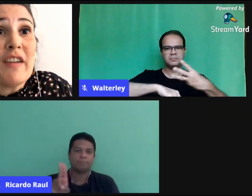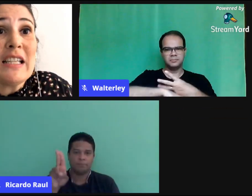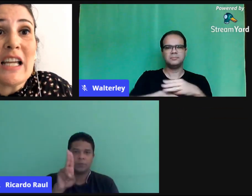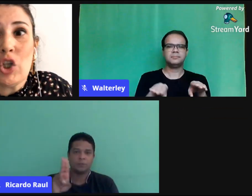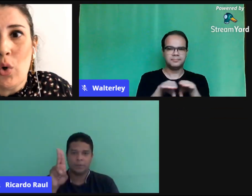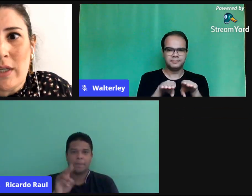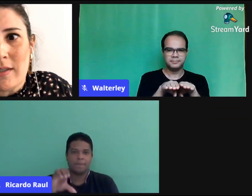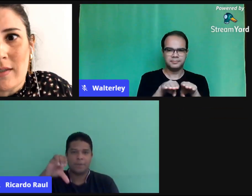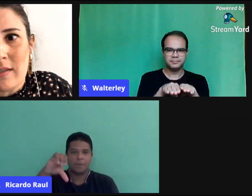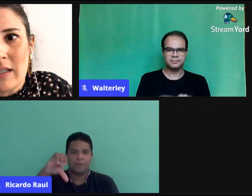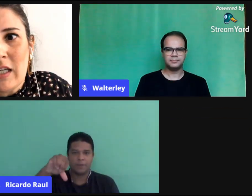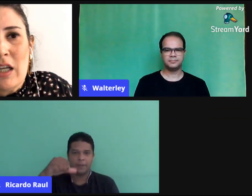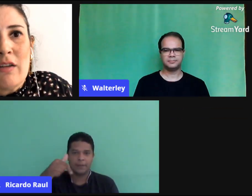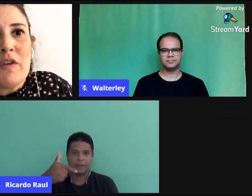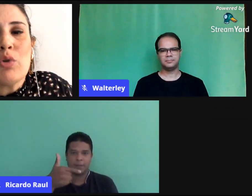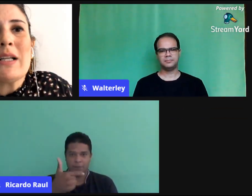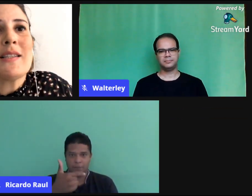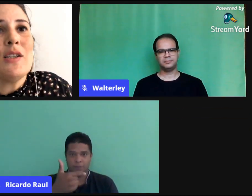Por